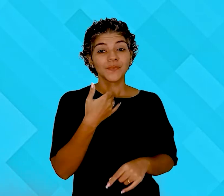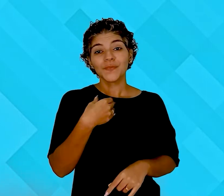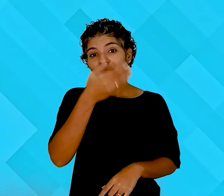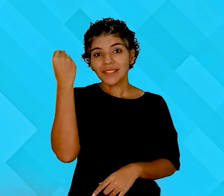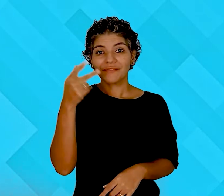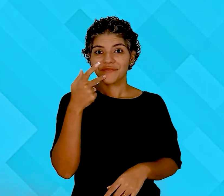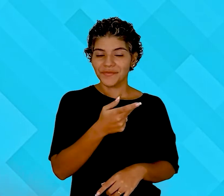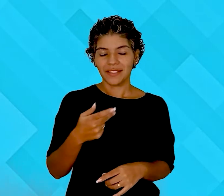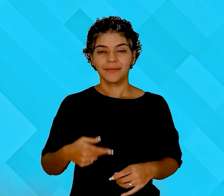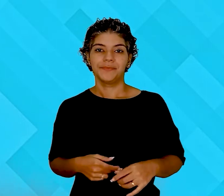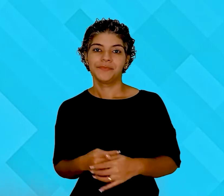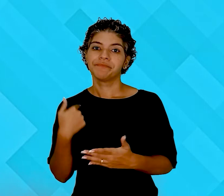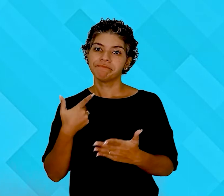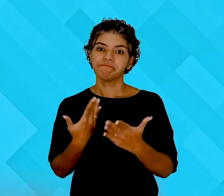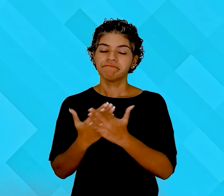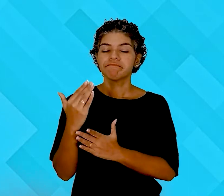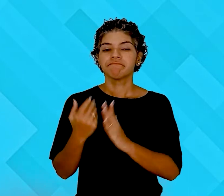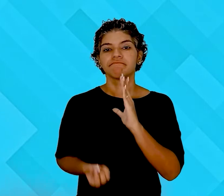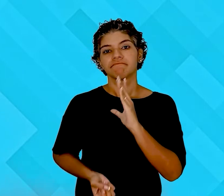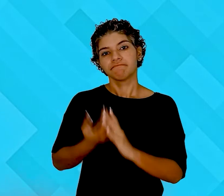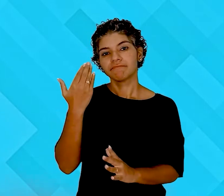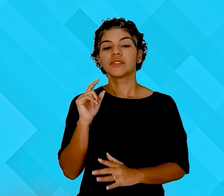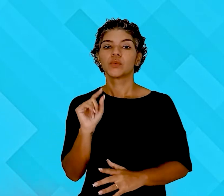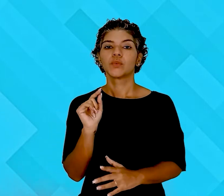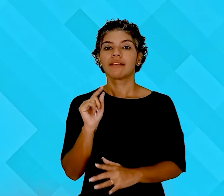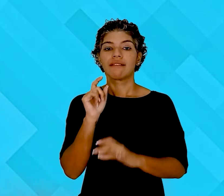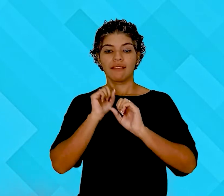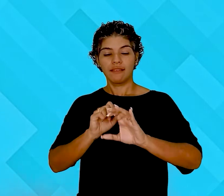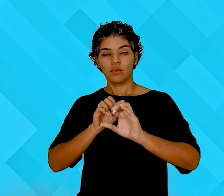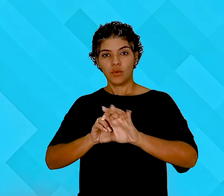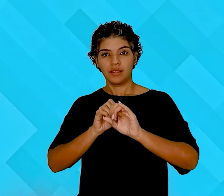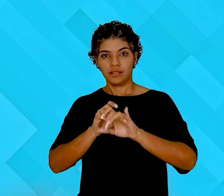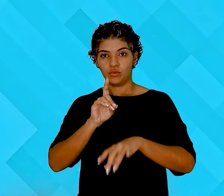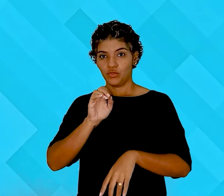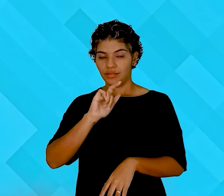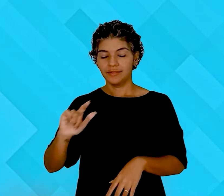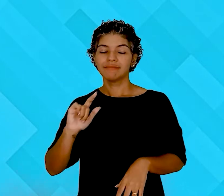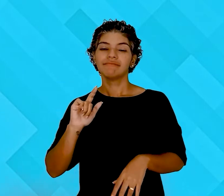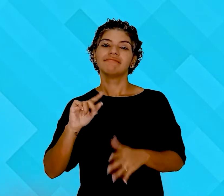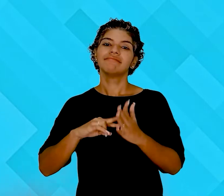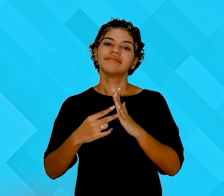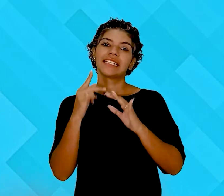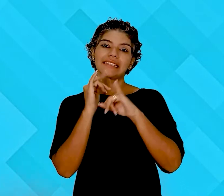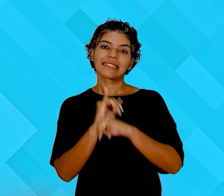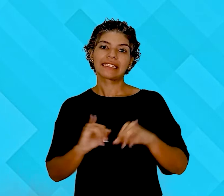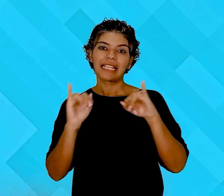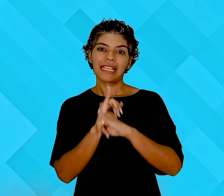para endereçar esses assuntos todos que têm a ver com o lado de trás das tecnologias, né, das nossas tecnologias de estimação.